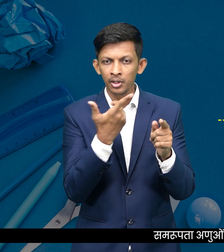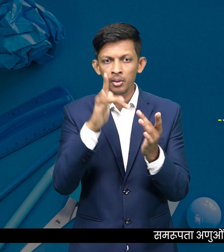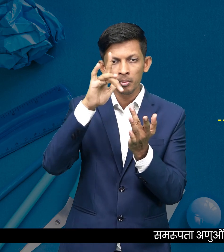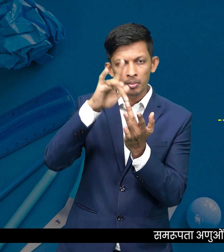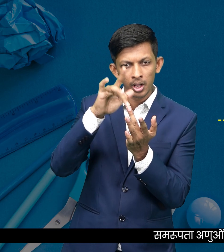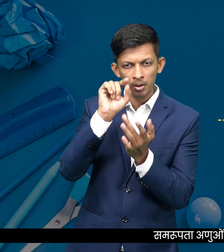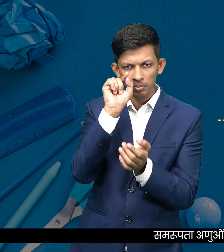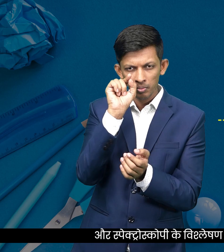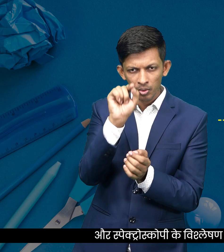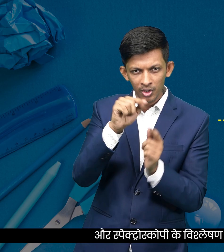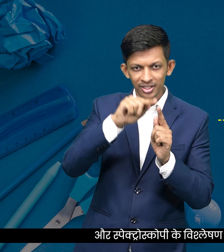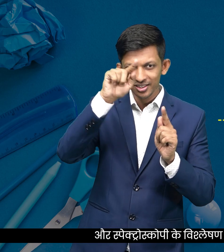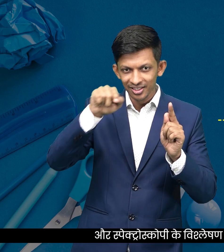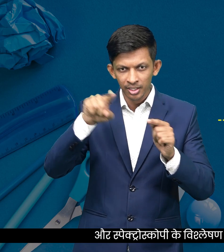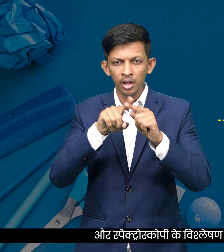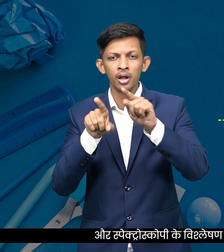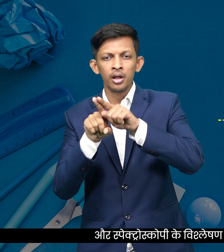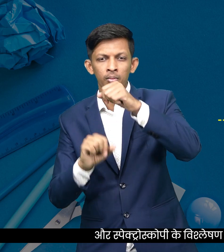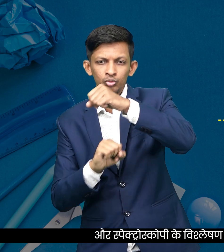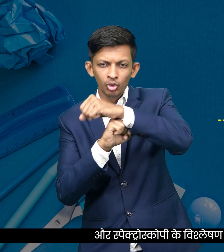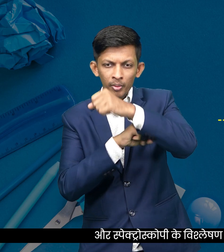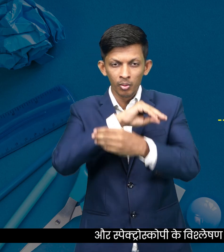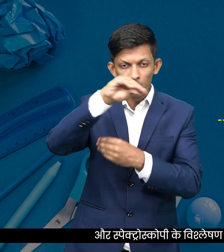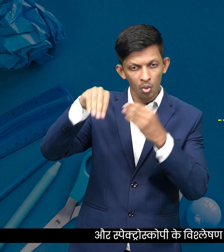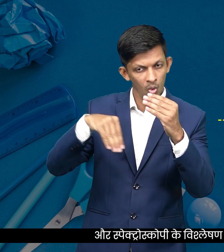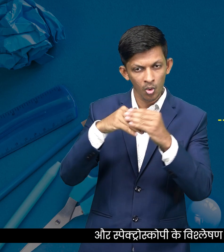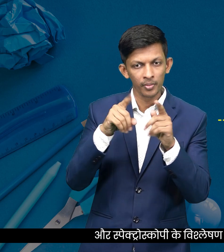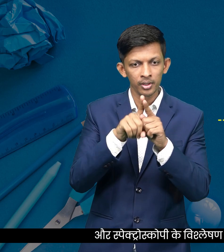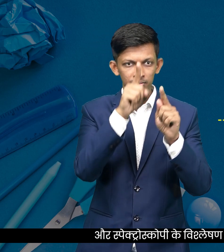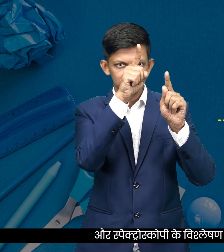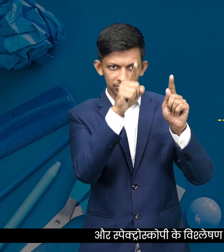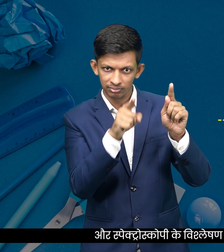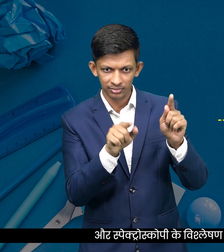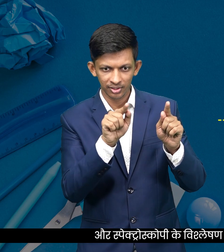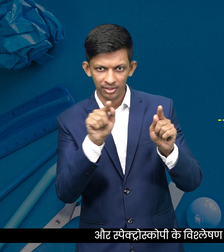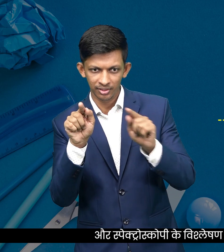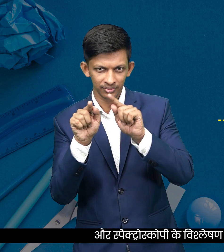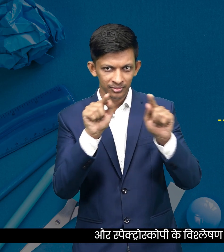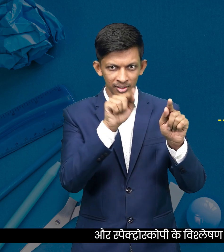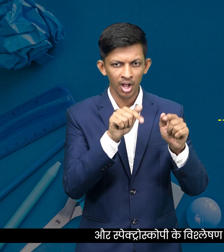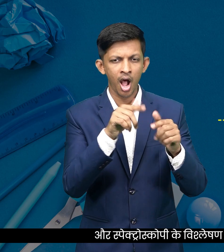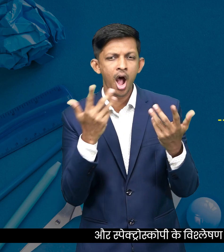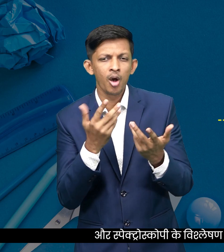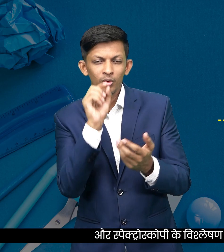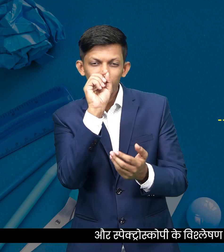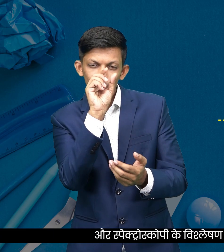संरचना, संबंध और स्पेक्ट्रोस्कोपी के विश्लेषण में एक केंद्रीय भूमिका निभाती है।